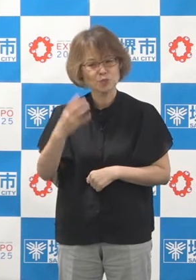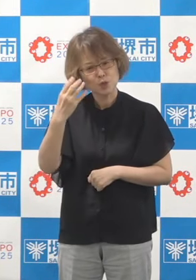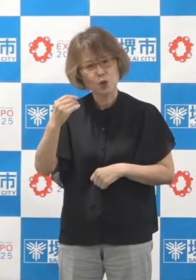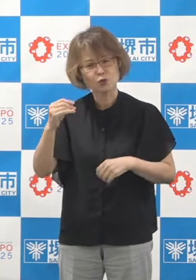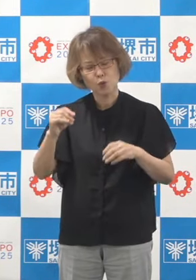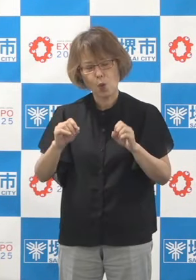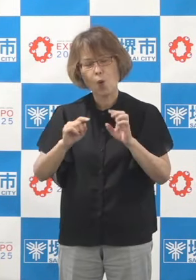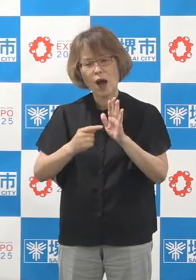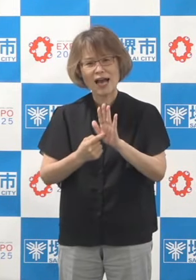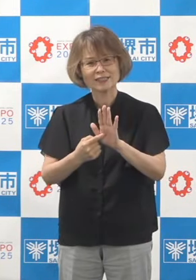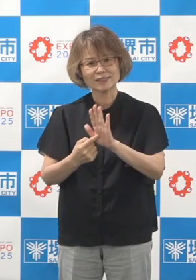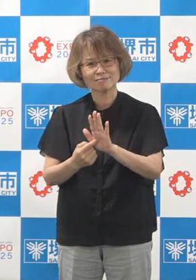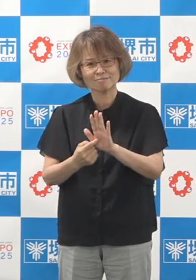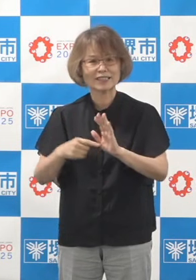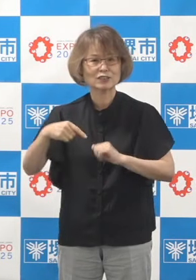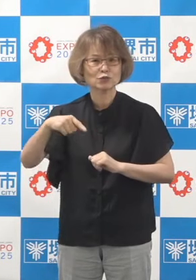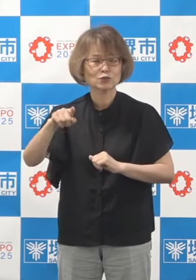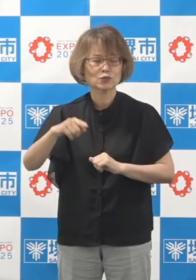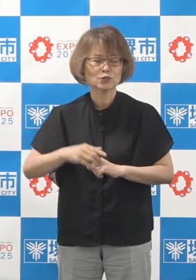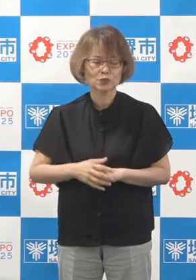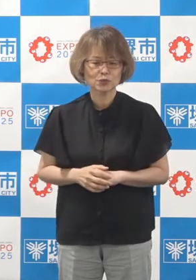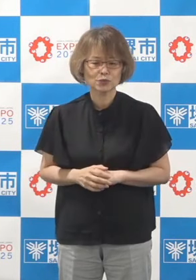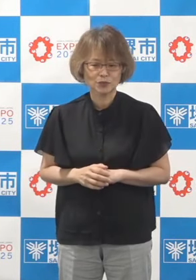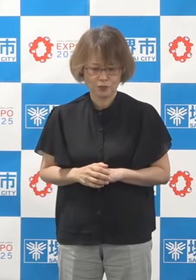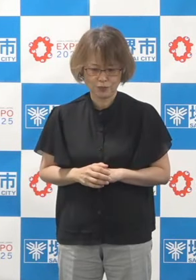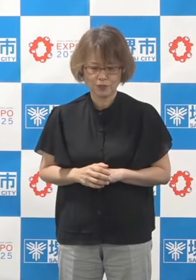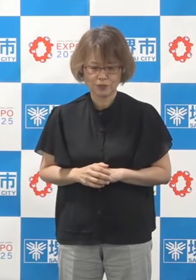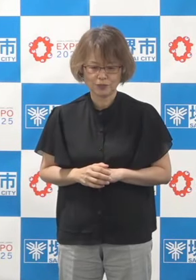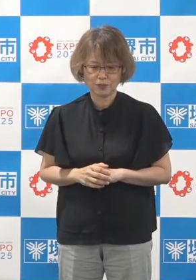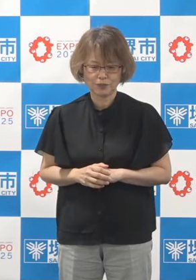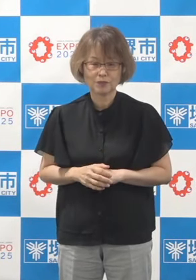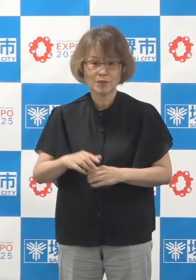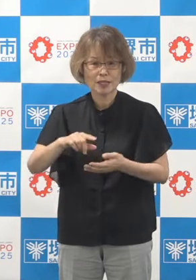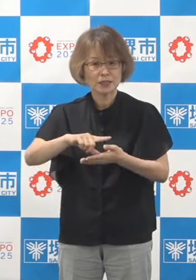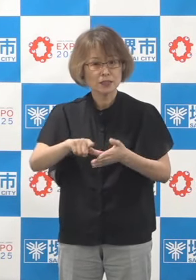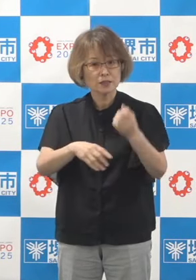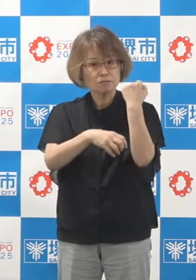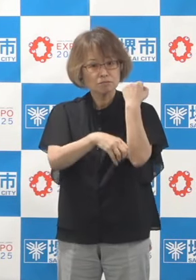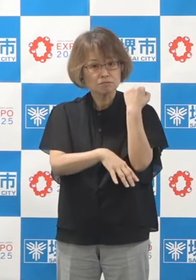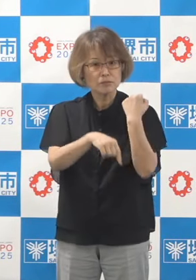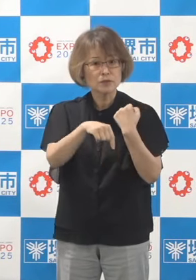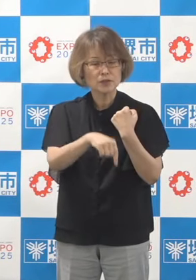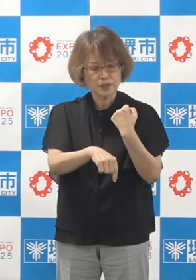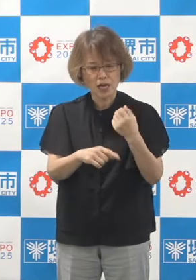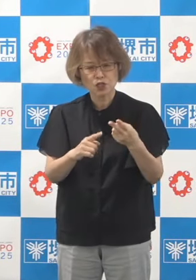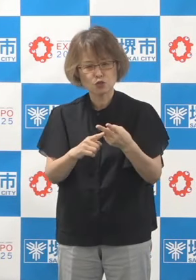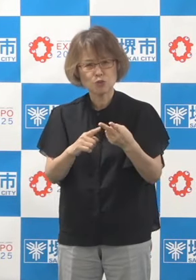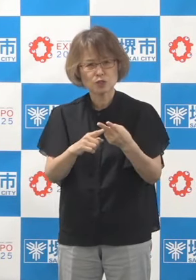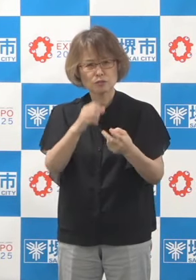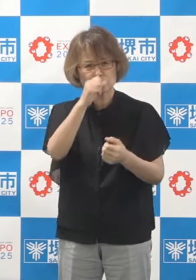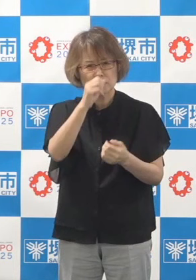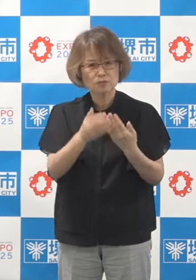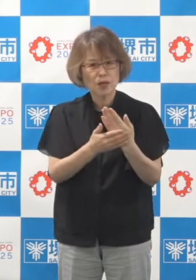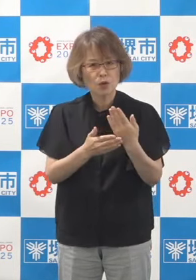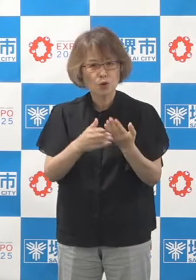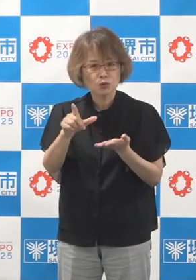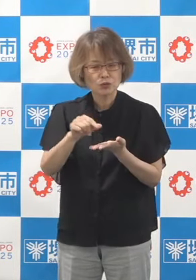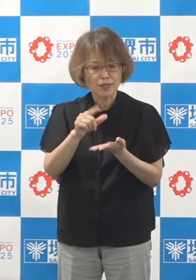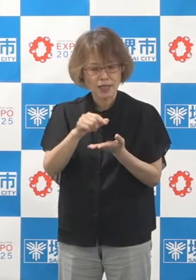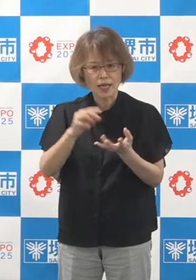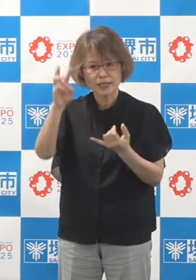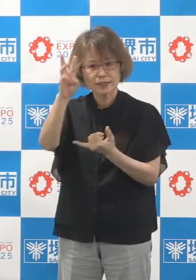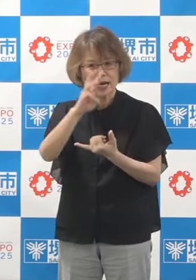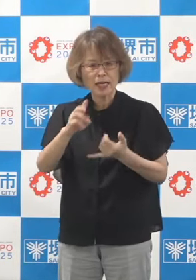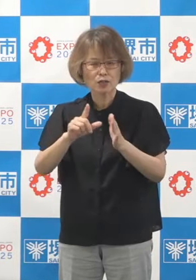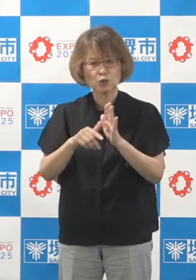発信をします。そしてその部分ですが、地域に根ざした郵便局の強みを生かして、災害時の